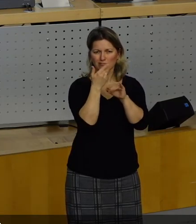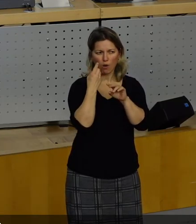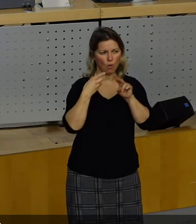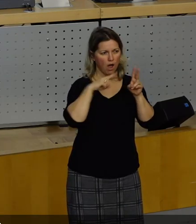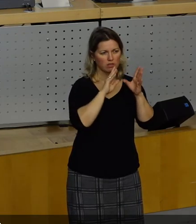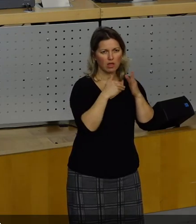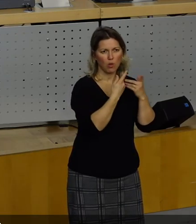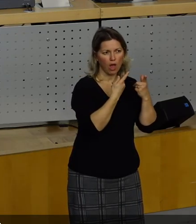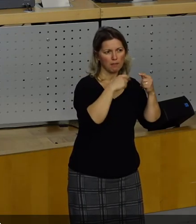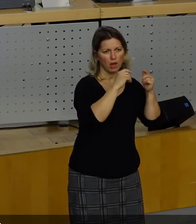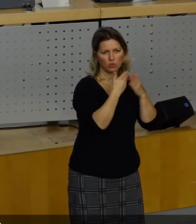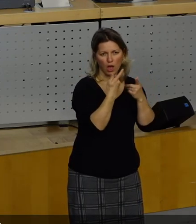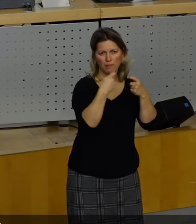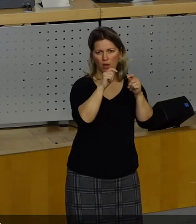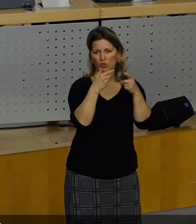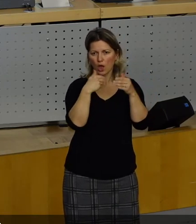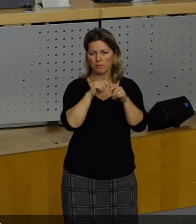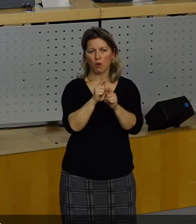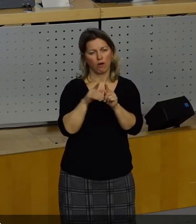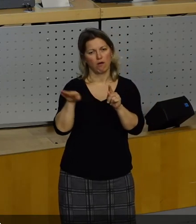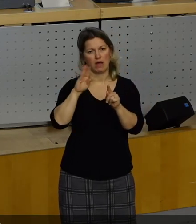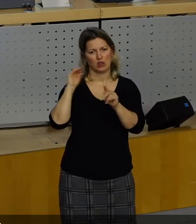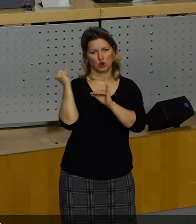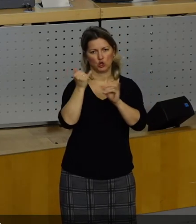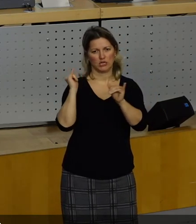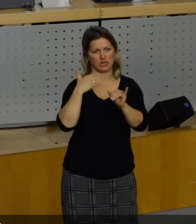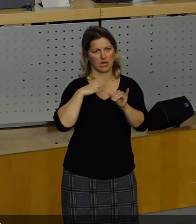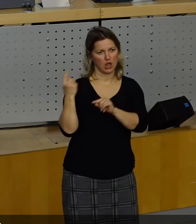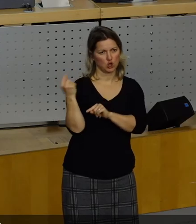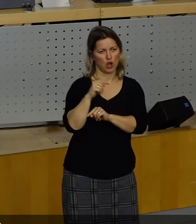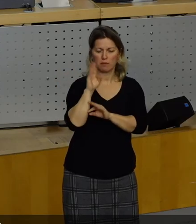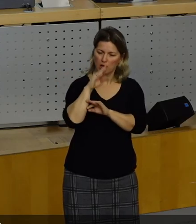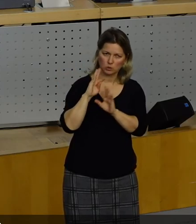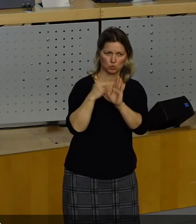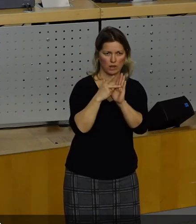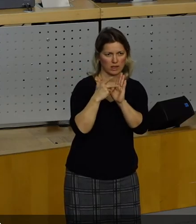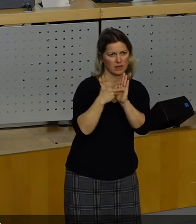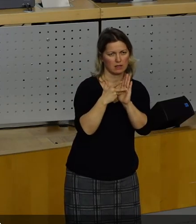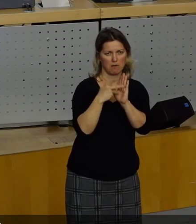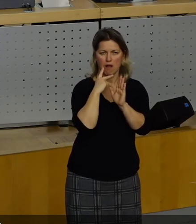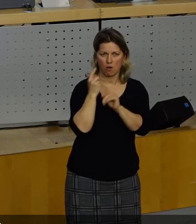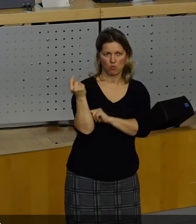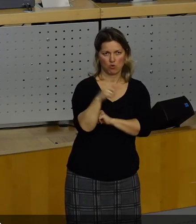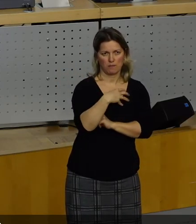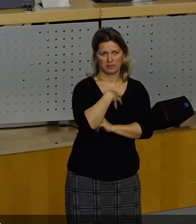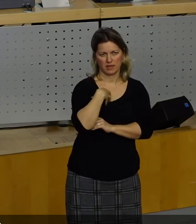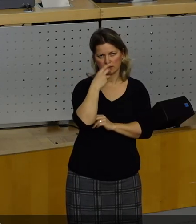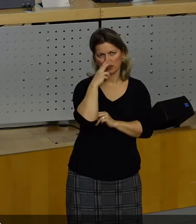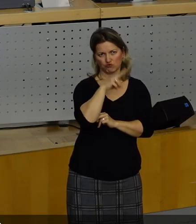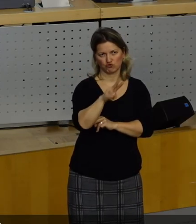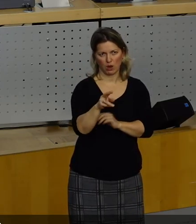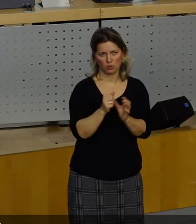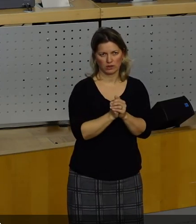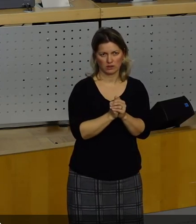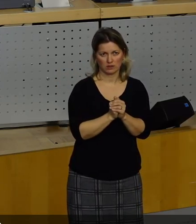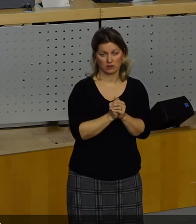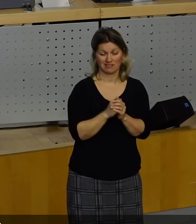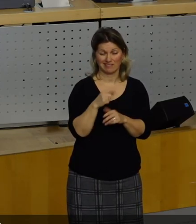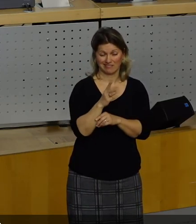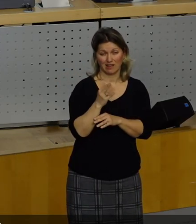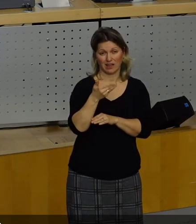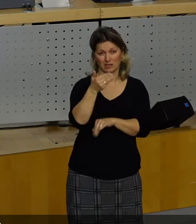Neue Anreize für Touristen schaffen, welche deshalb auch gerne noch ein zweites oder drittes Mal nach Dresden kommen. Wir sollten uns der Bedeutung dieses reichhaltigen